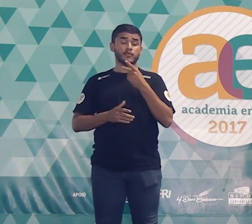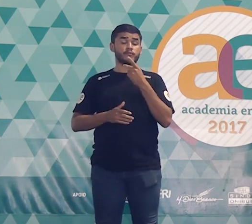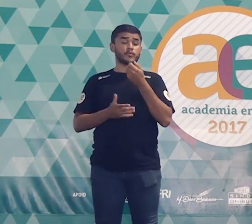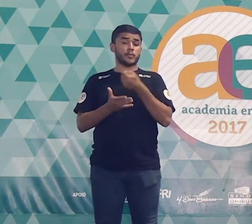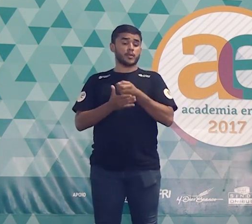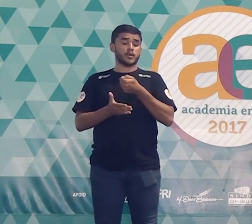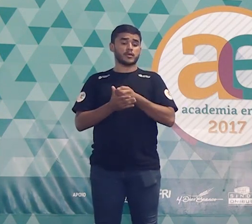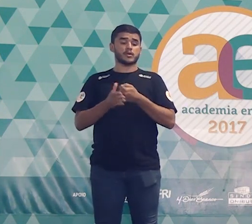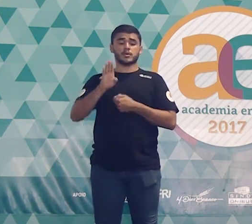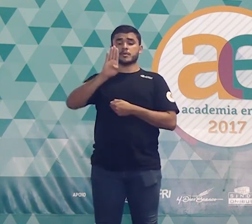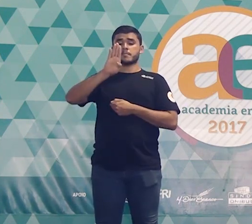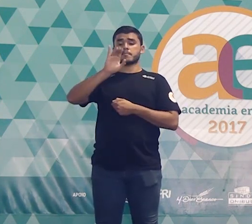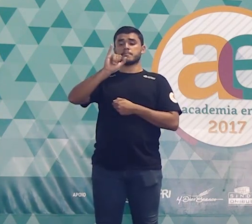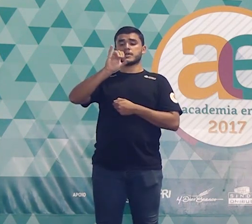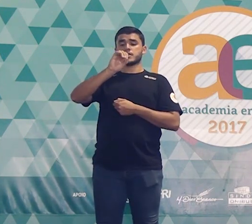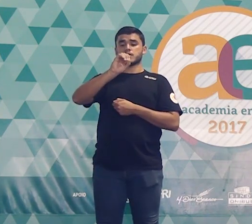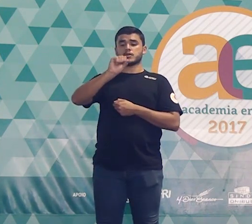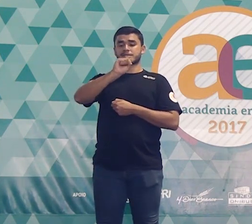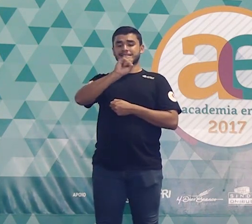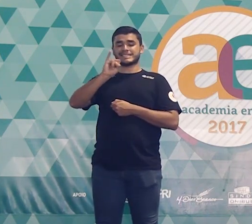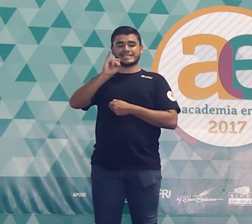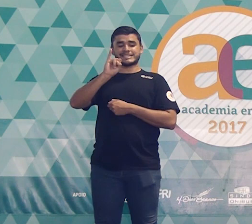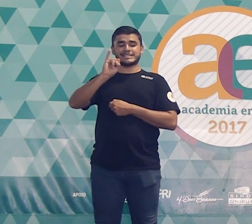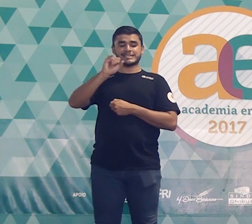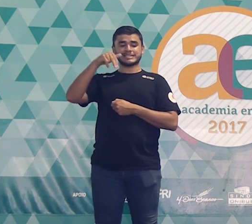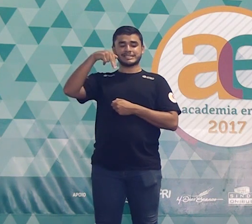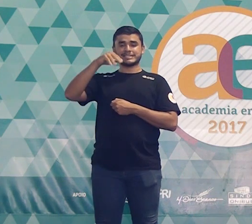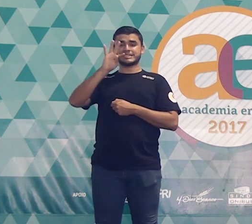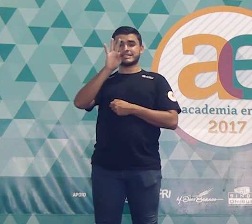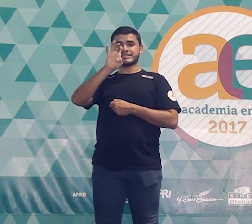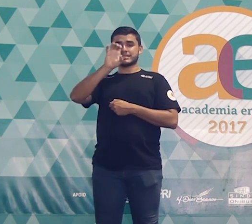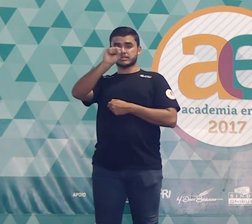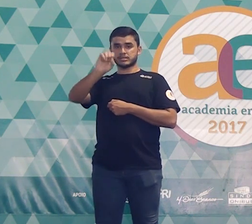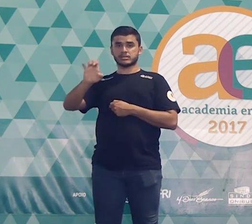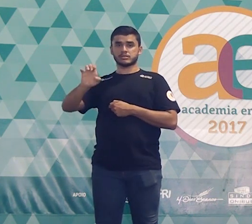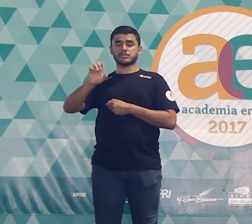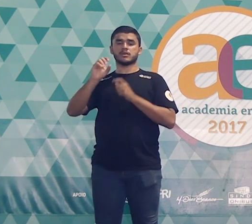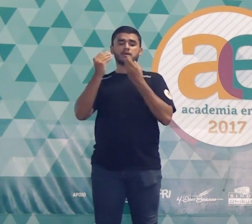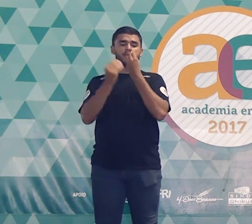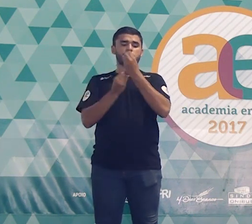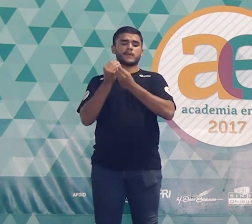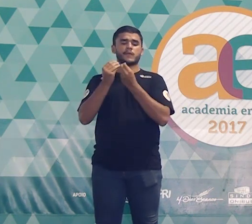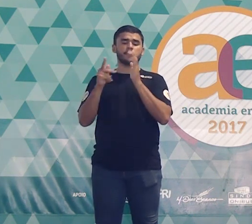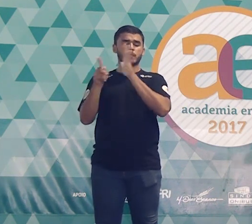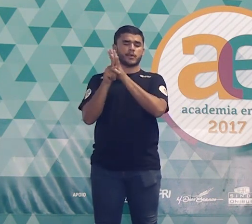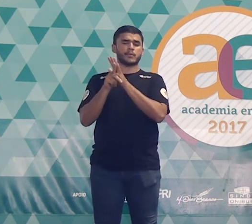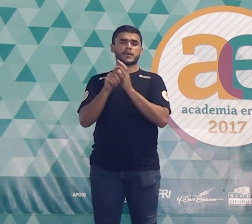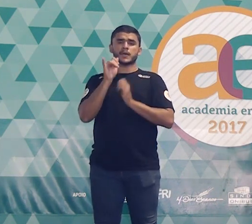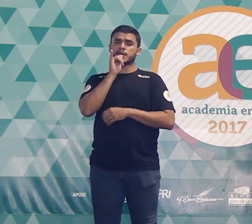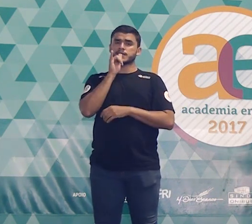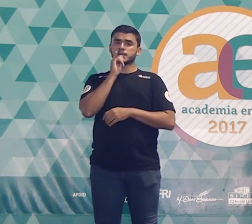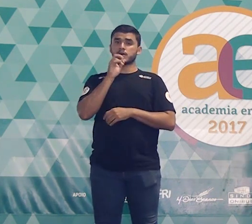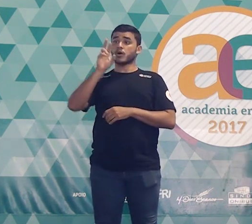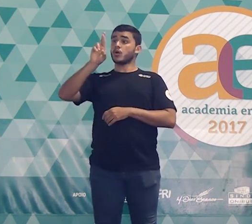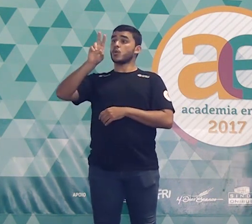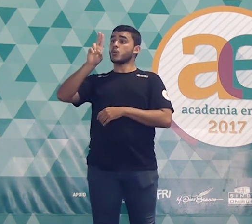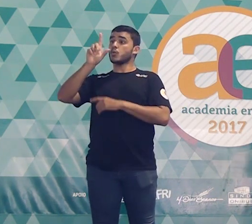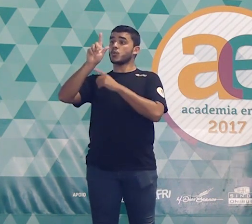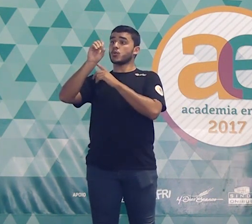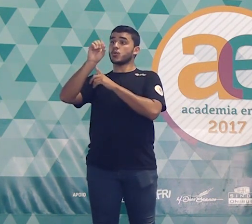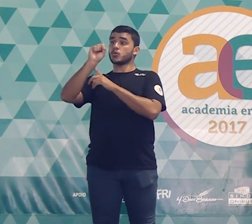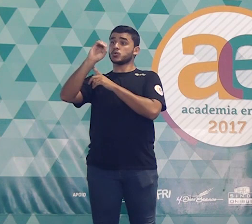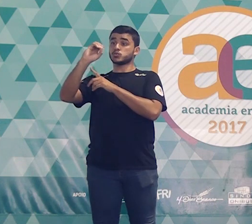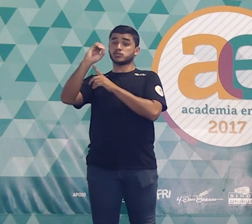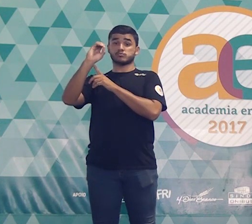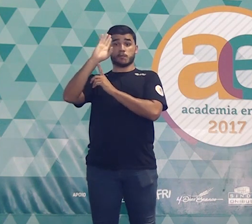esquecem, é a biossíntese do sistema de endomembranas. Geralmente, o rugoso ele é o paizão do sistema,